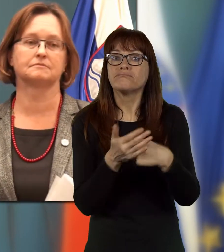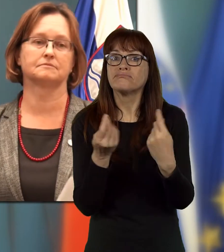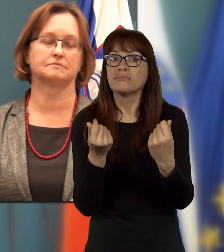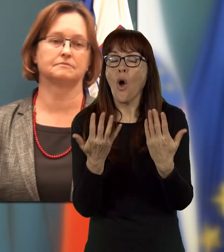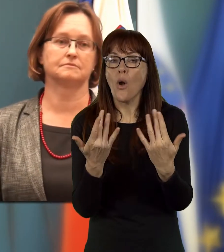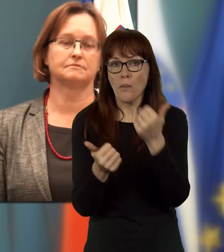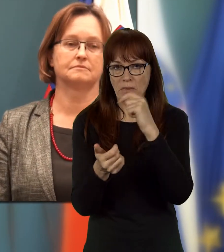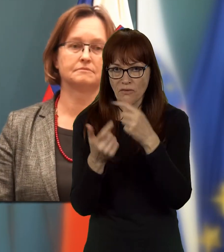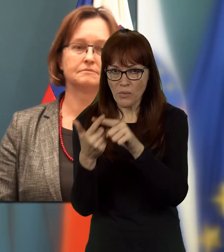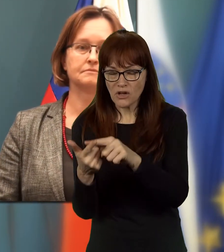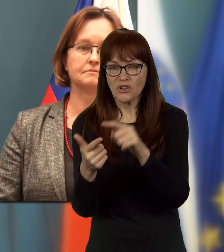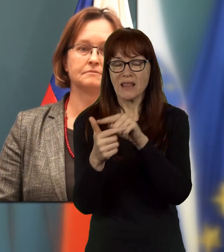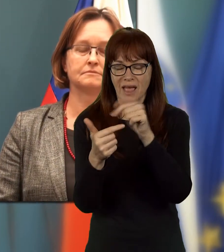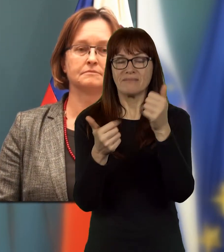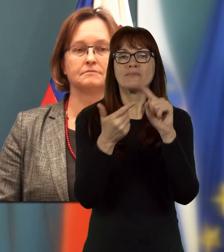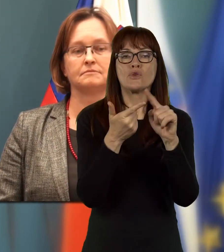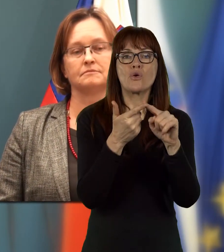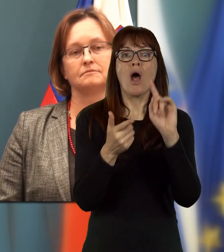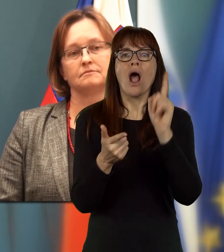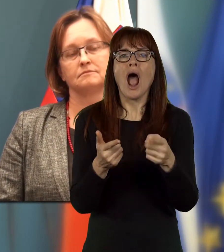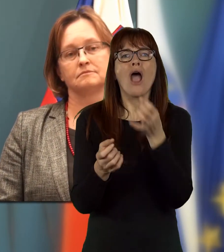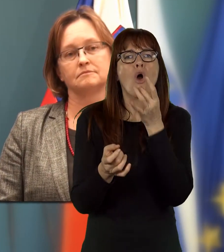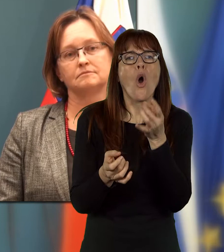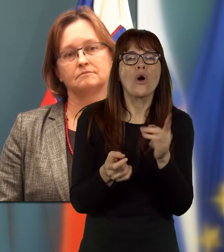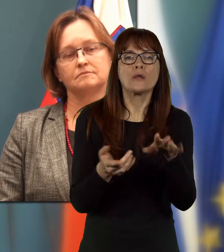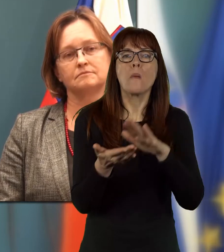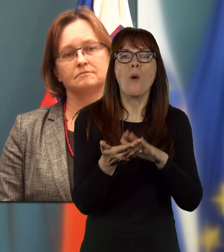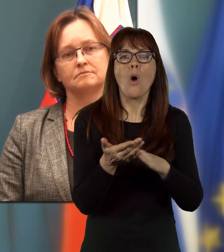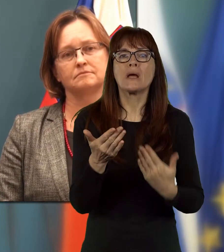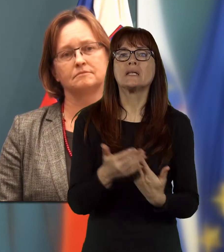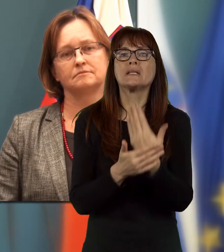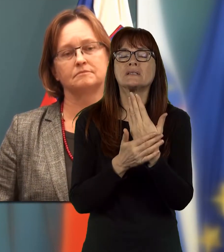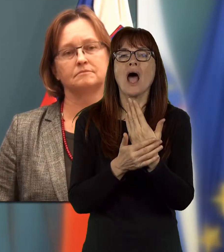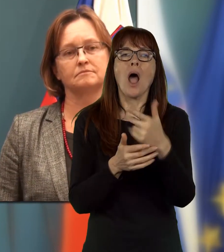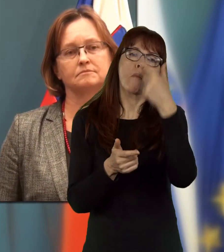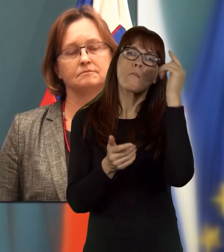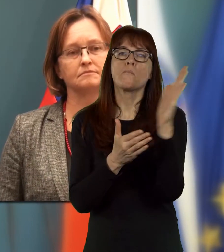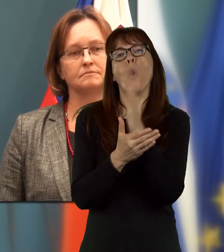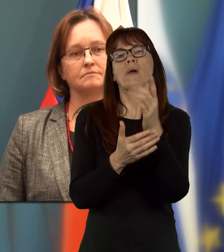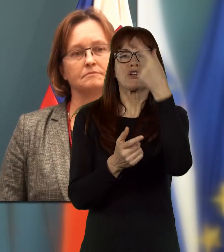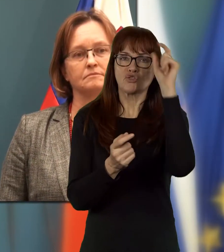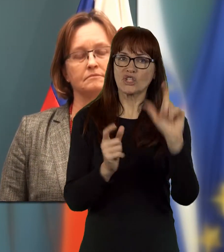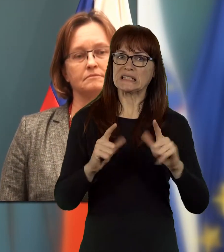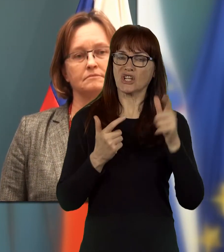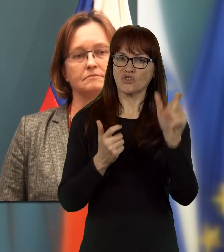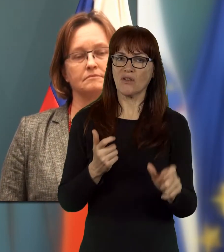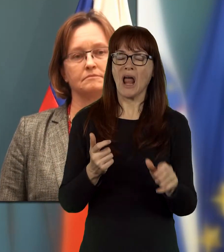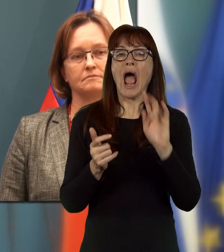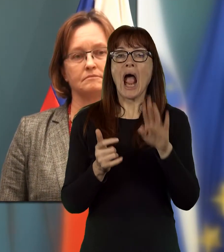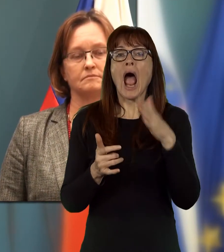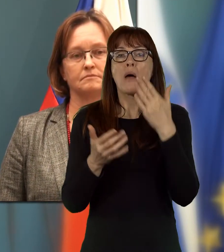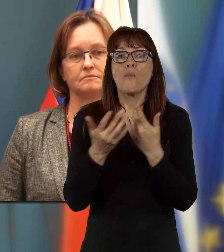strategije stane, prvo vprašanje. In drugo vprašanje, kaj konkretno to pomeni za povprečnega državljana? Kaj bo